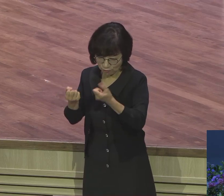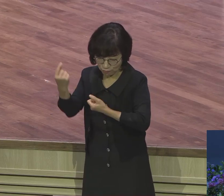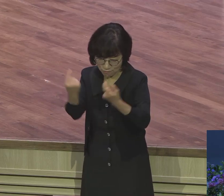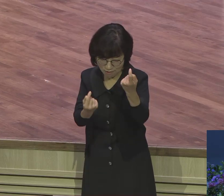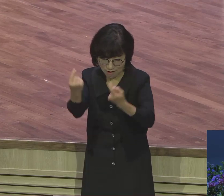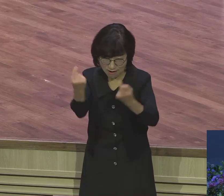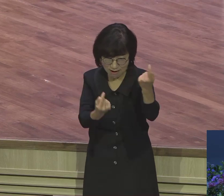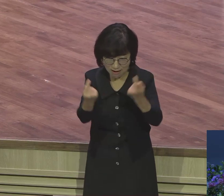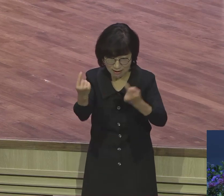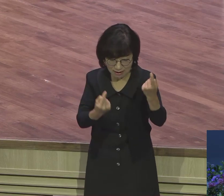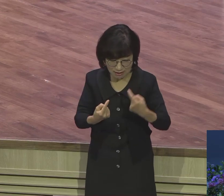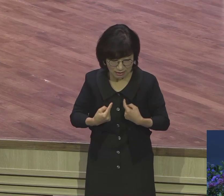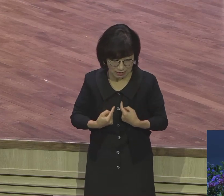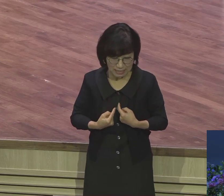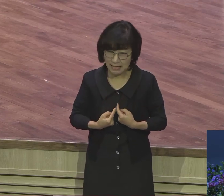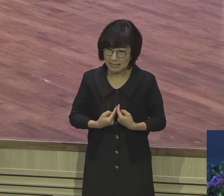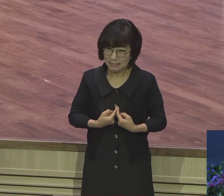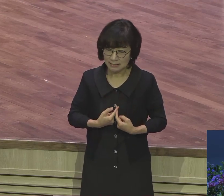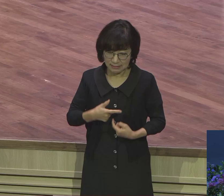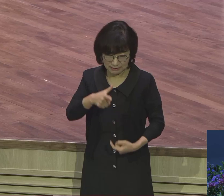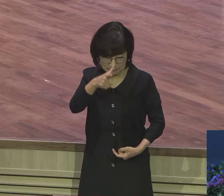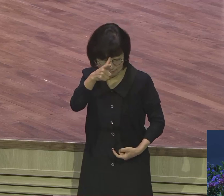다 털어져 있단 말이에요.